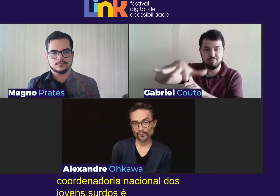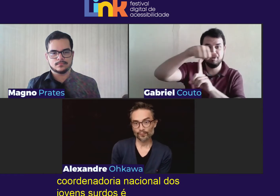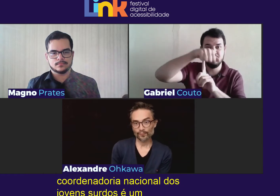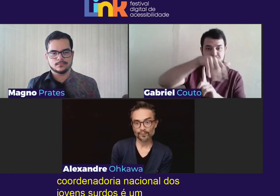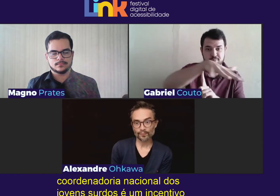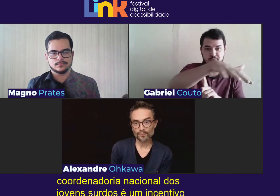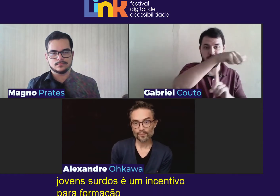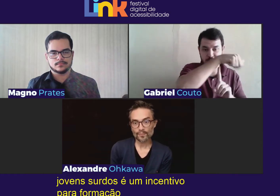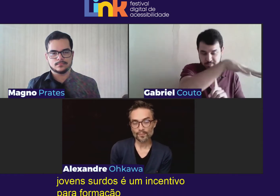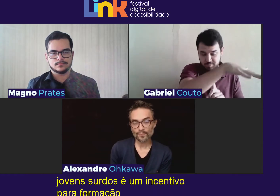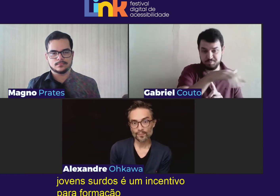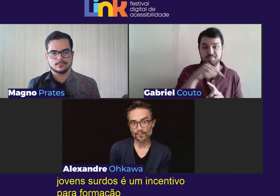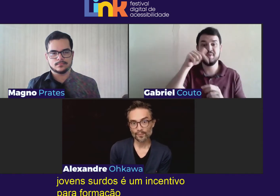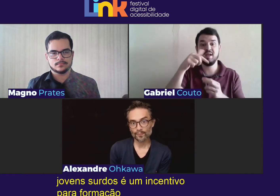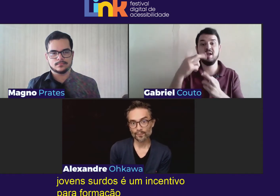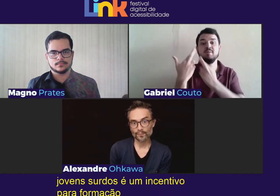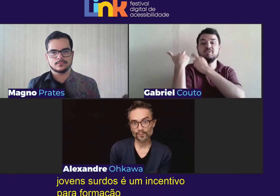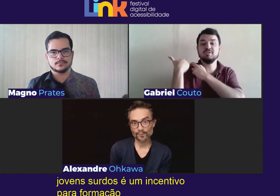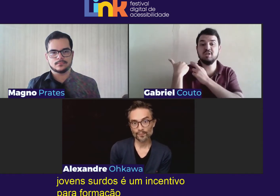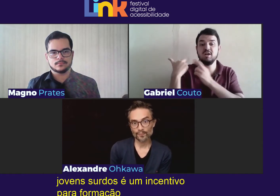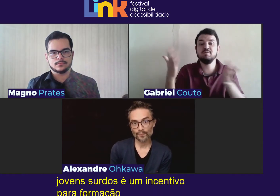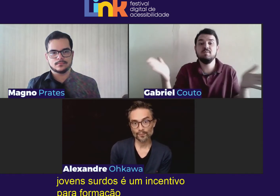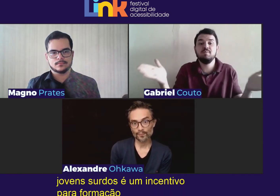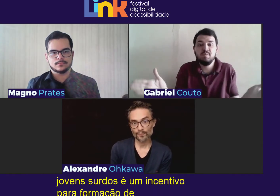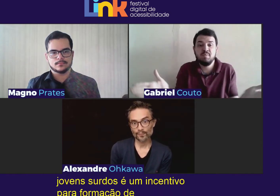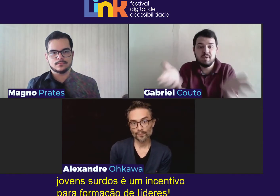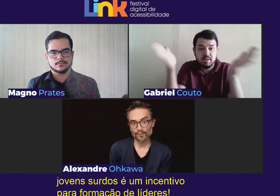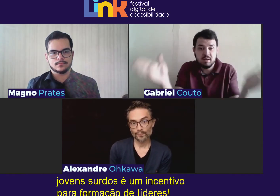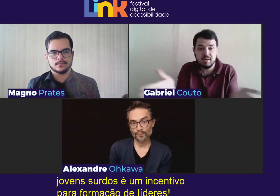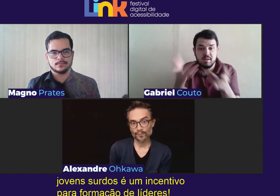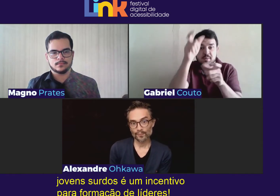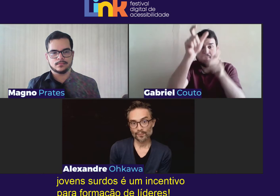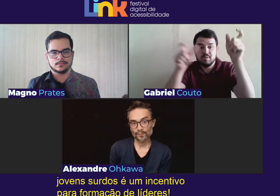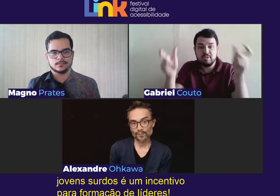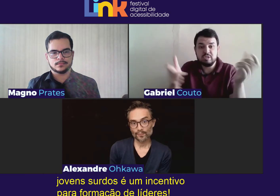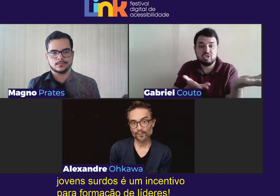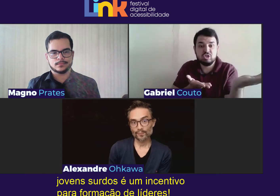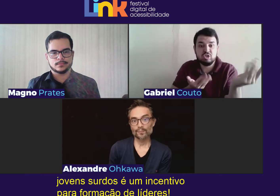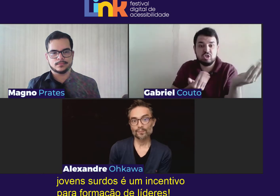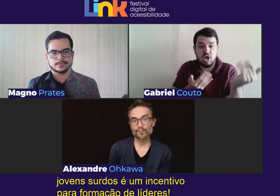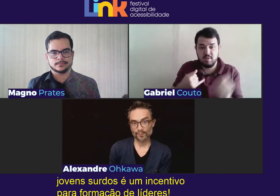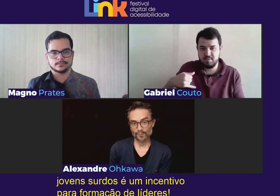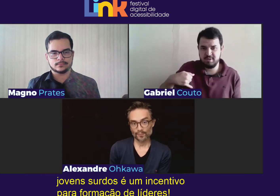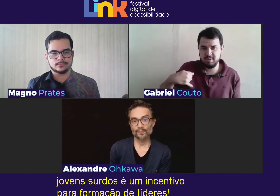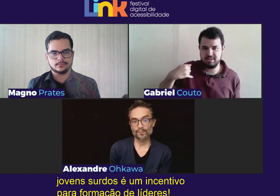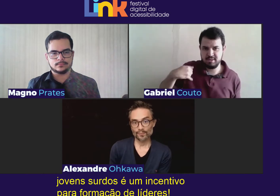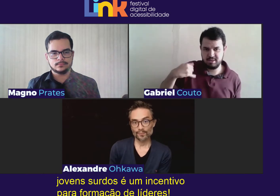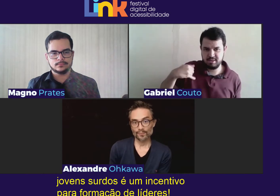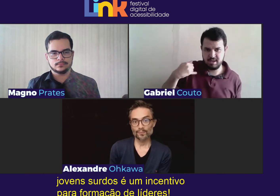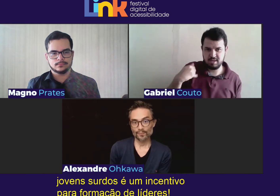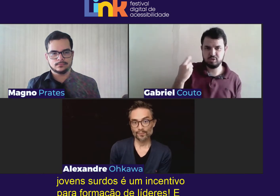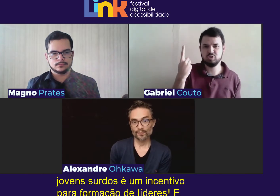de líderes e de influencers em toda a comunidade surda e em todos os